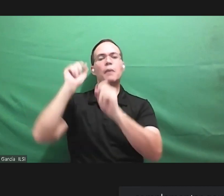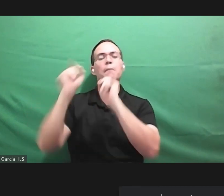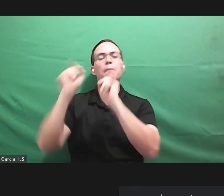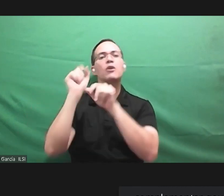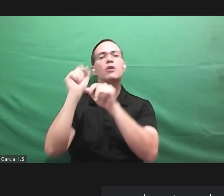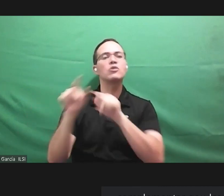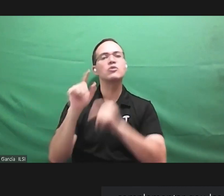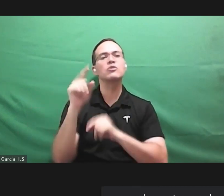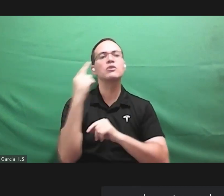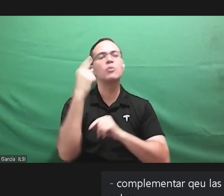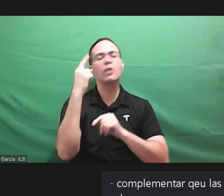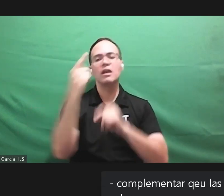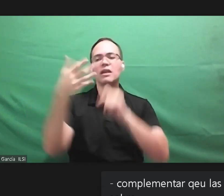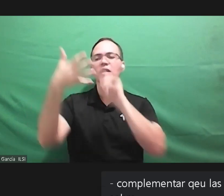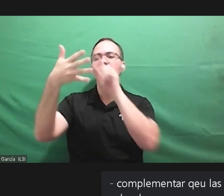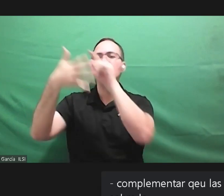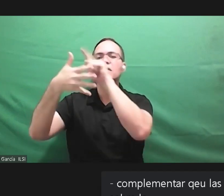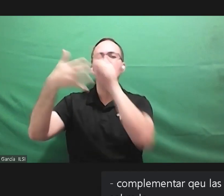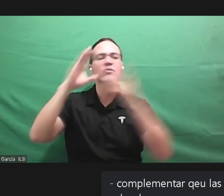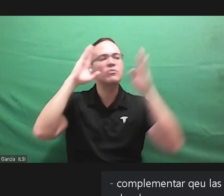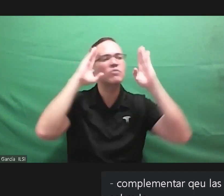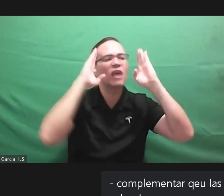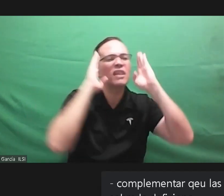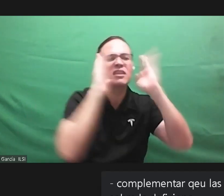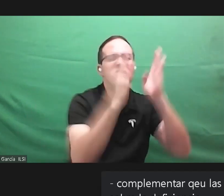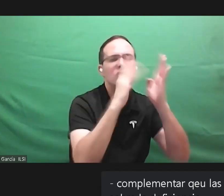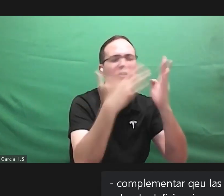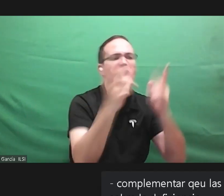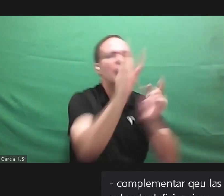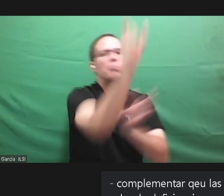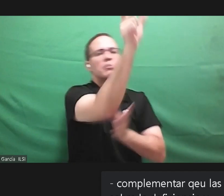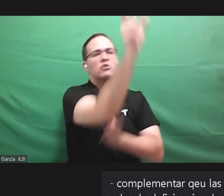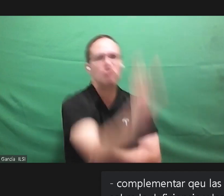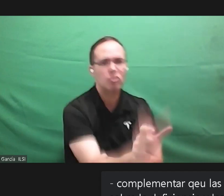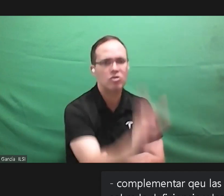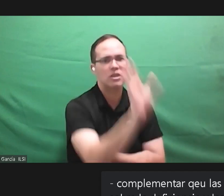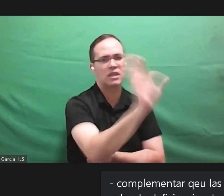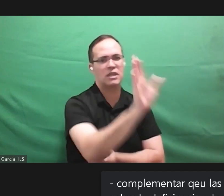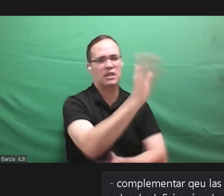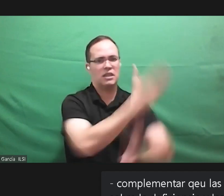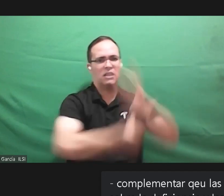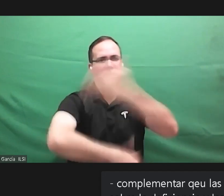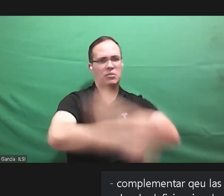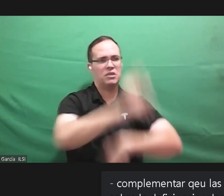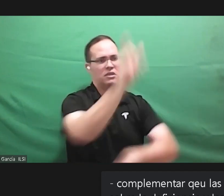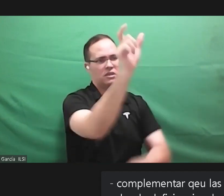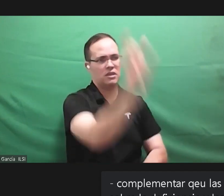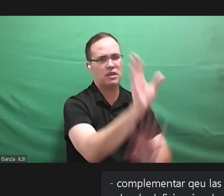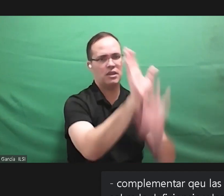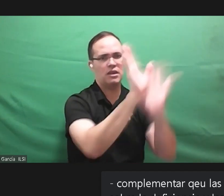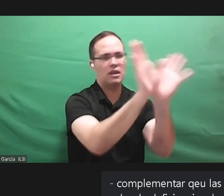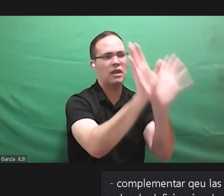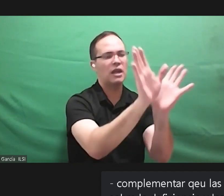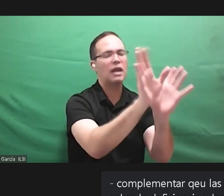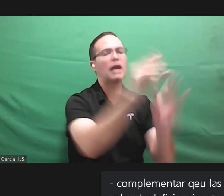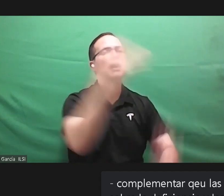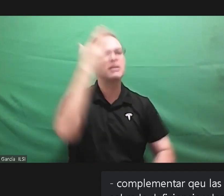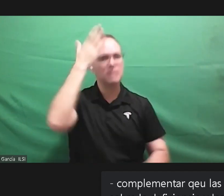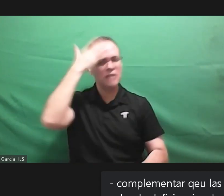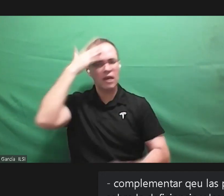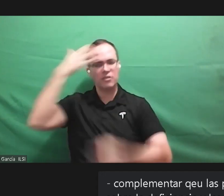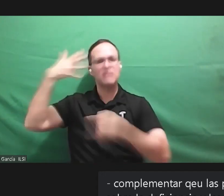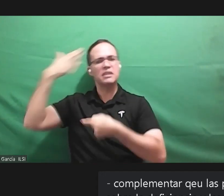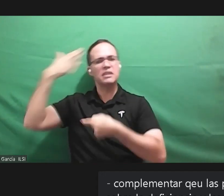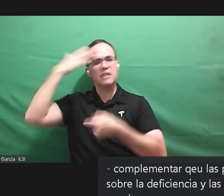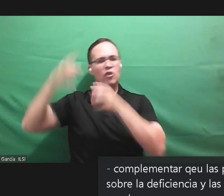en este caso las dificultades, pero que el tema de las barreras, ellos sabían que no se podían identificar las barreras. Sin embargo, lo